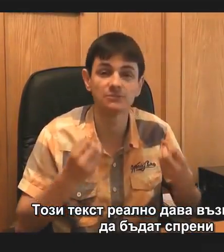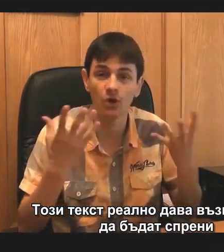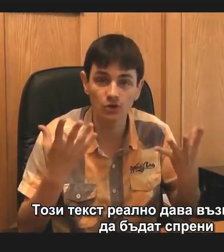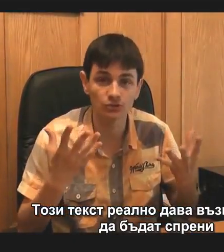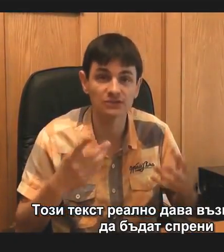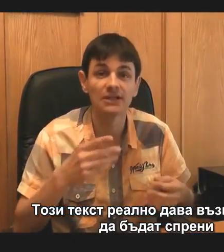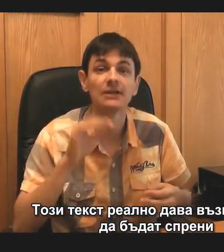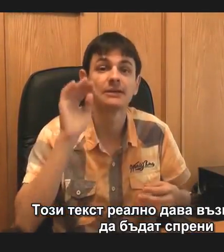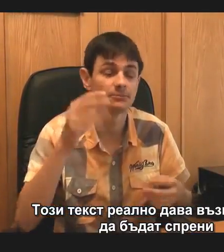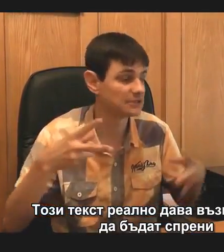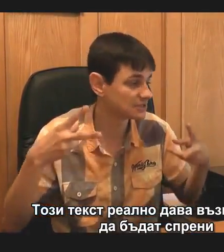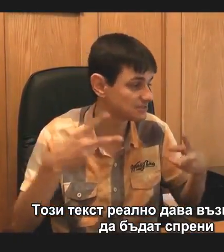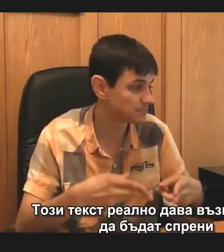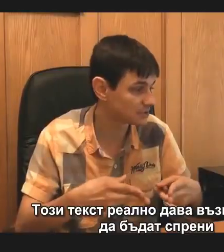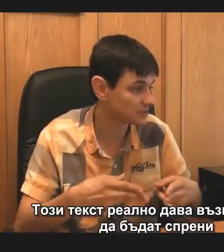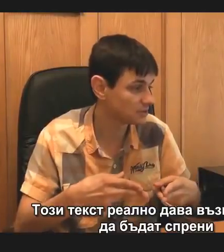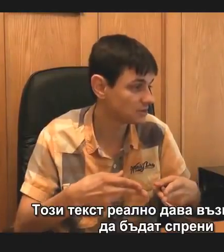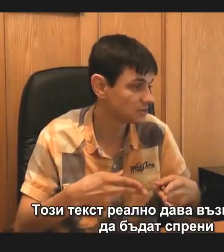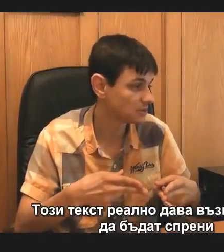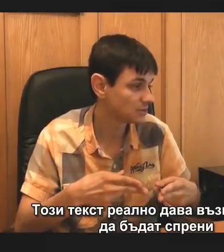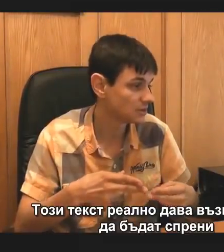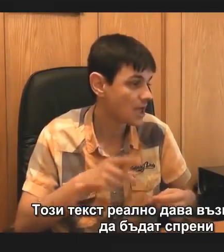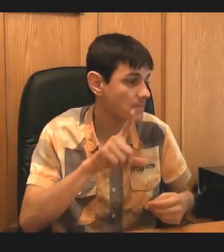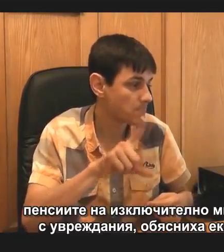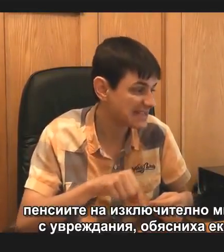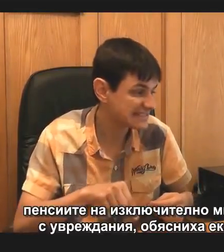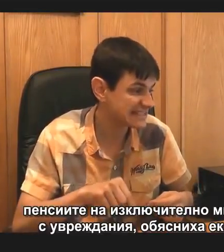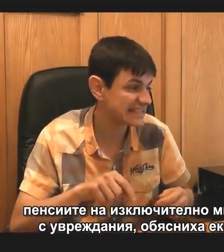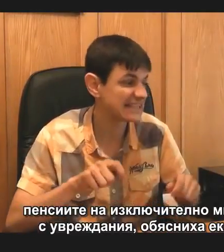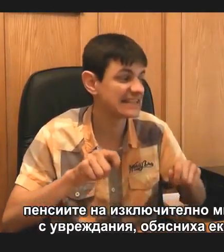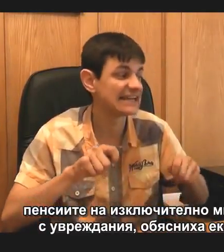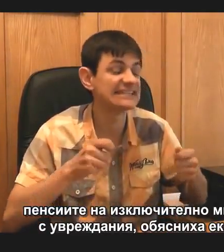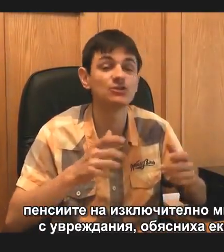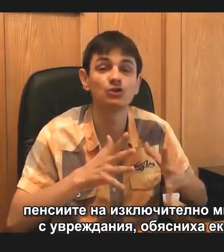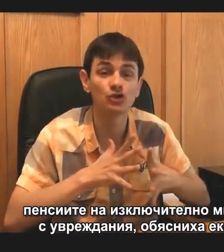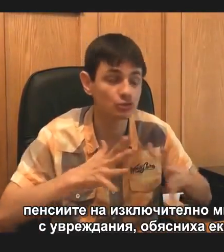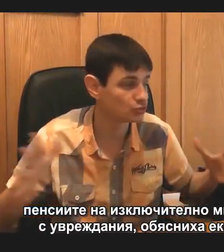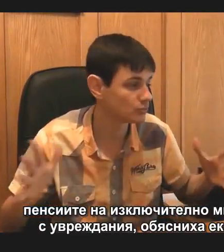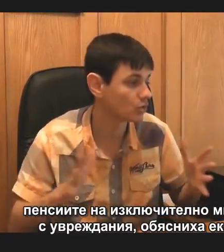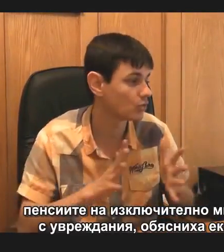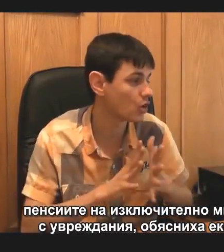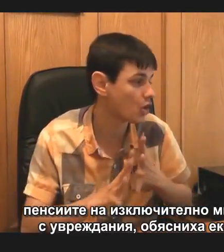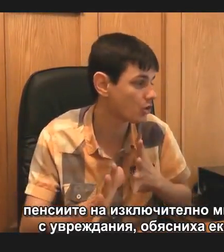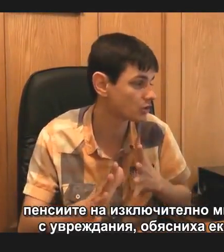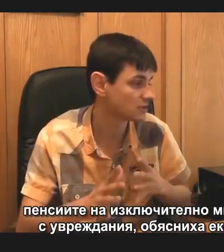възможност да бъдат спирани пенсиите на изключително много хора